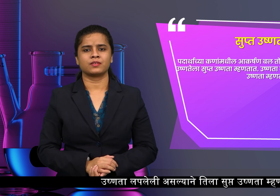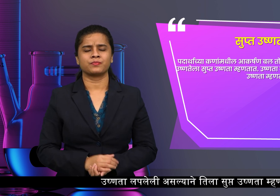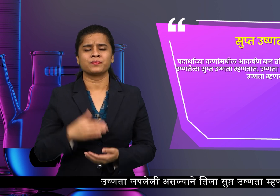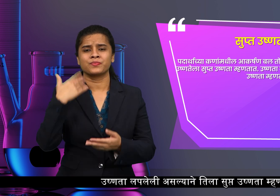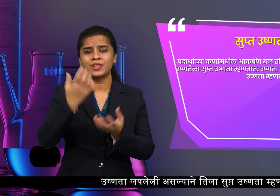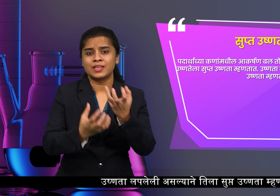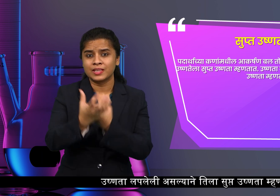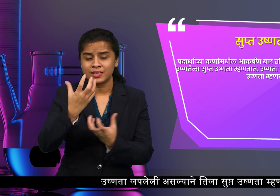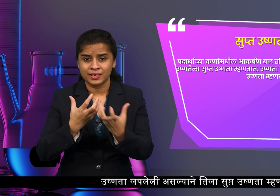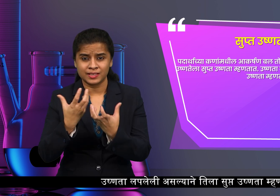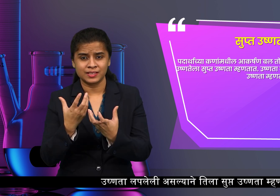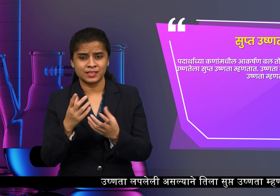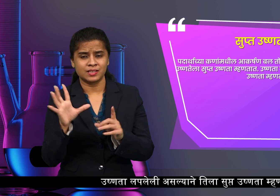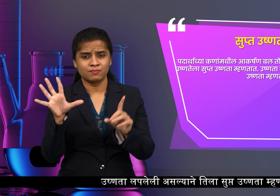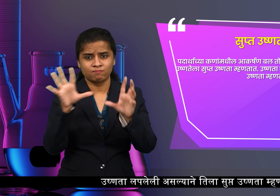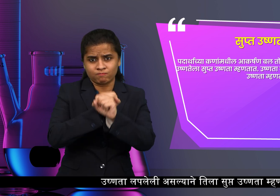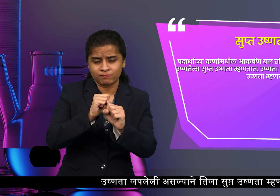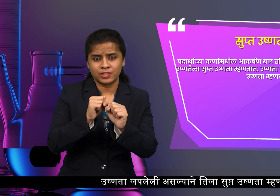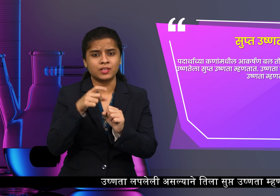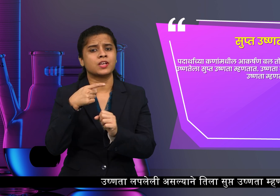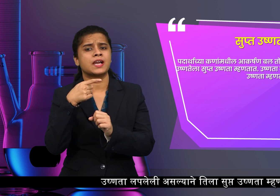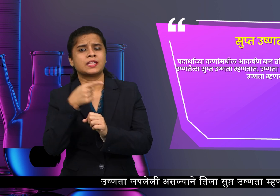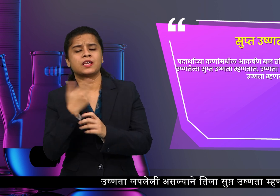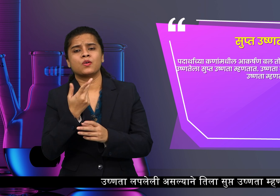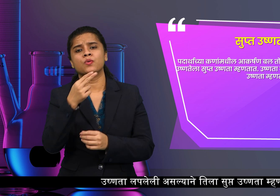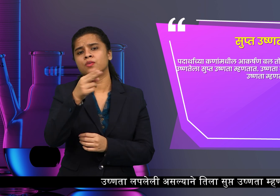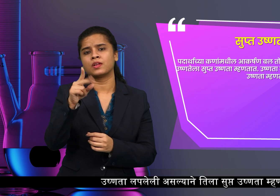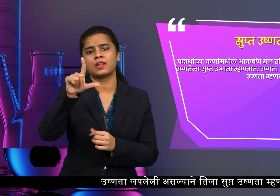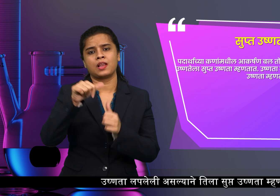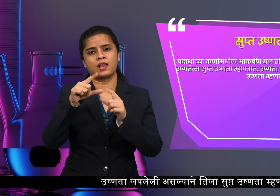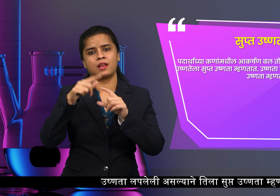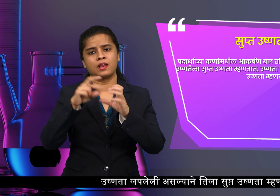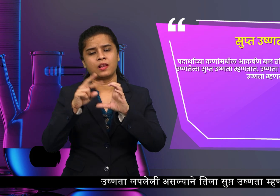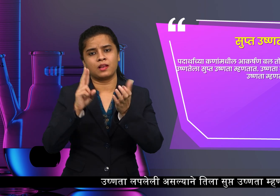उष्णता लपलेली असल्याने तिला स्तूप्त असं म्हणलं जातं.